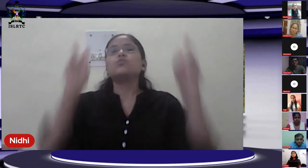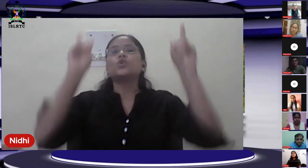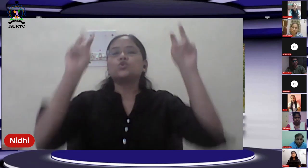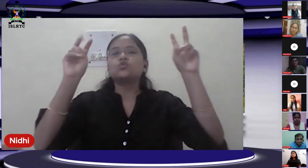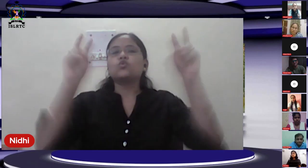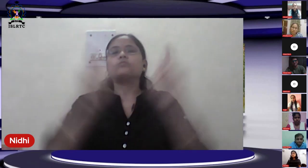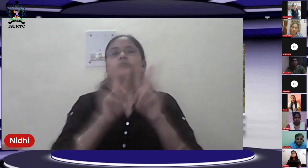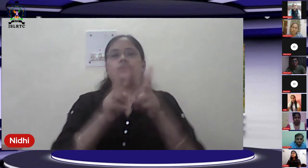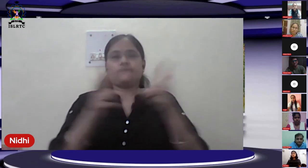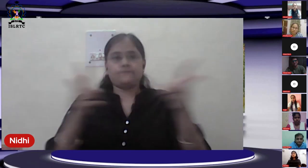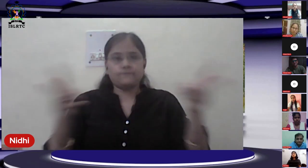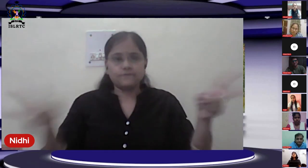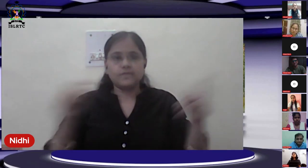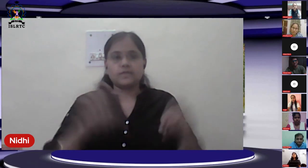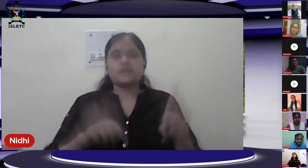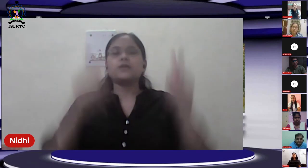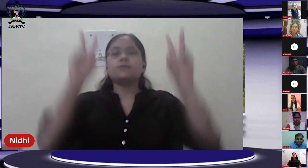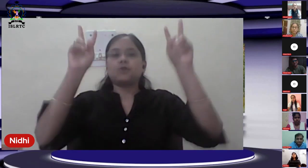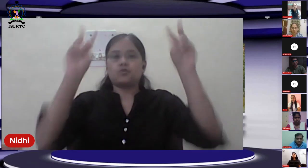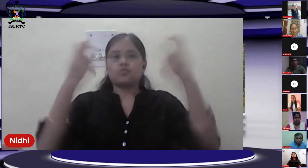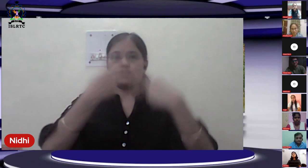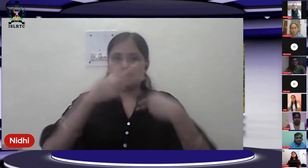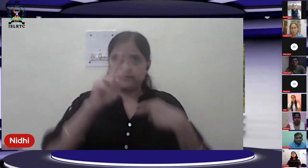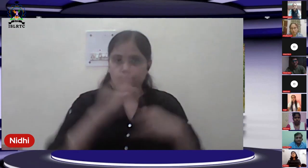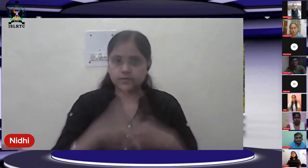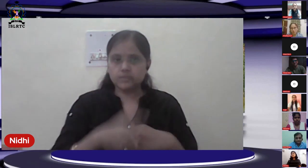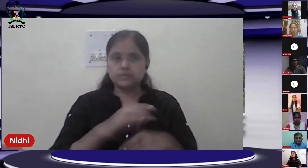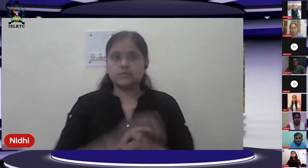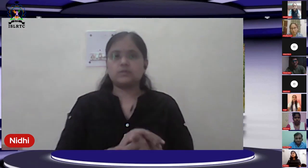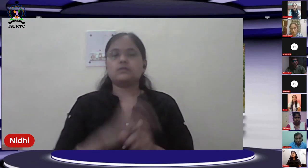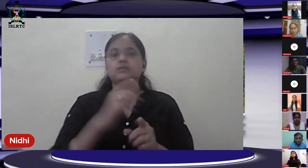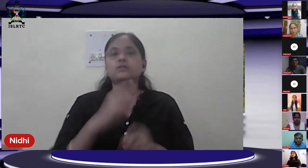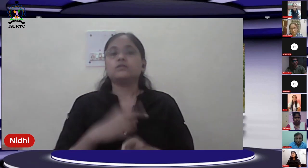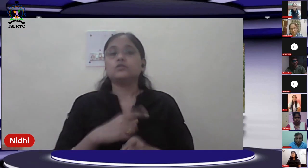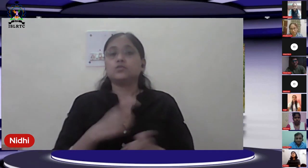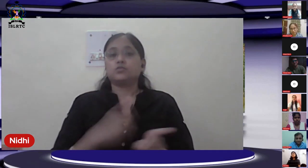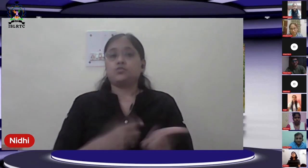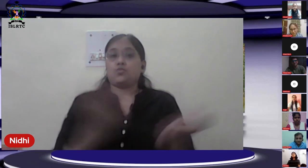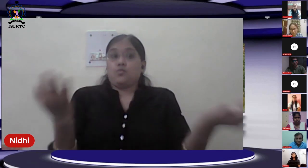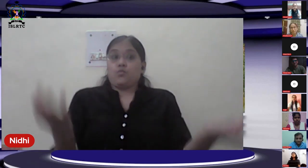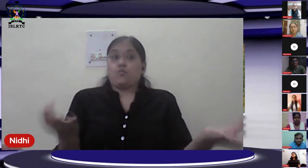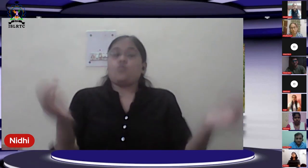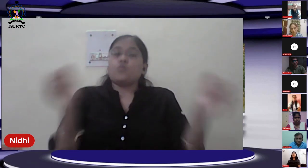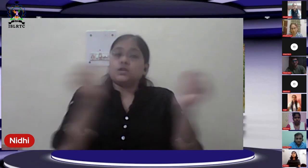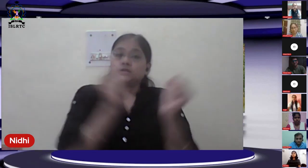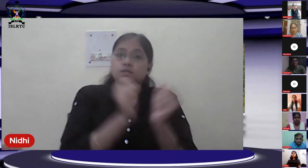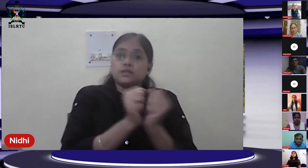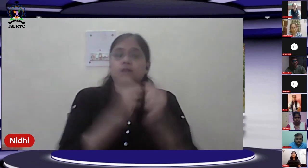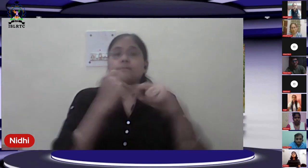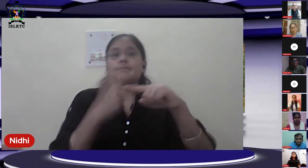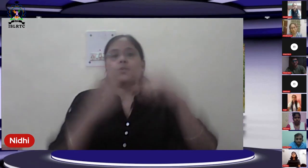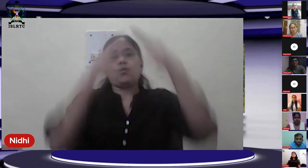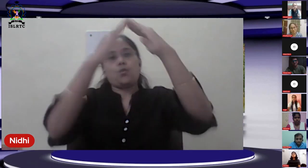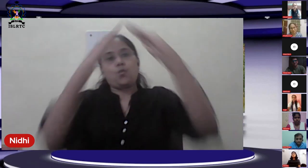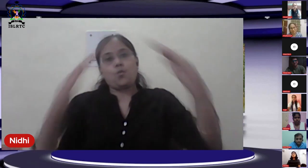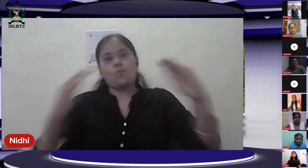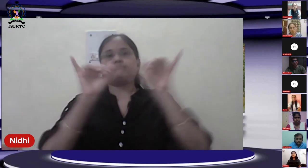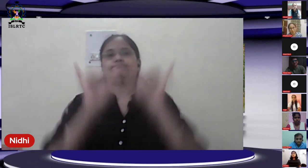अलग थीम रखी गई है जो कि योग के साथ रहे घर पर रहे। भारत में प्रधानमंत्री